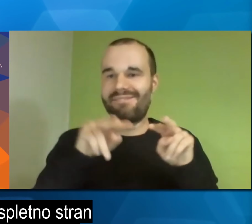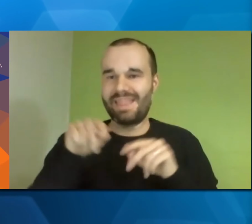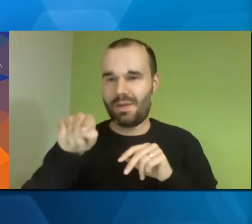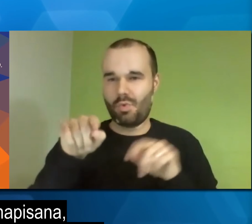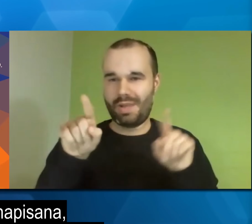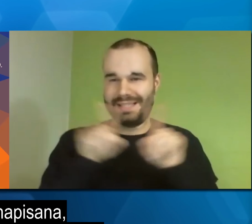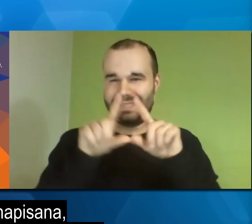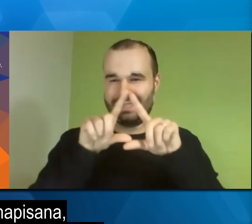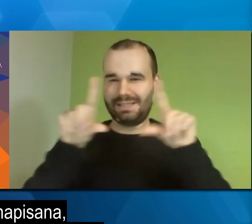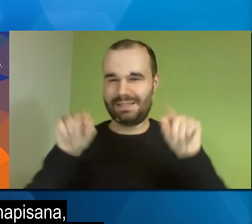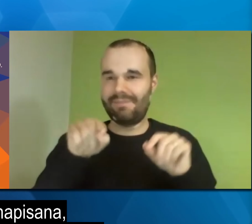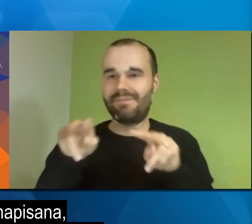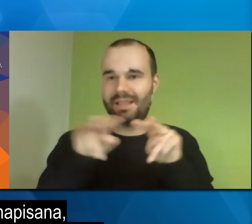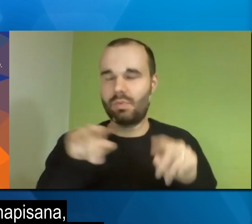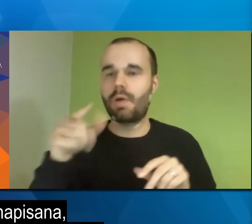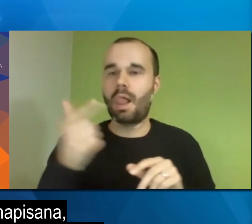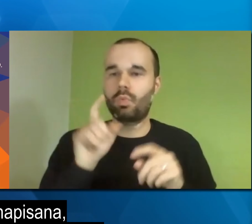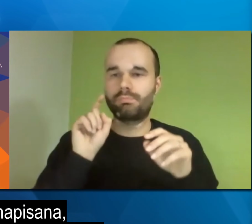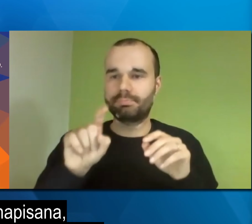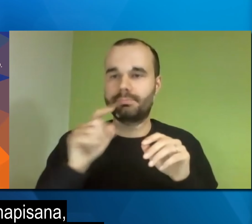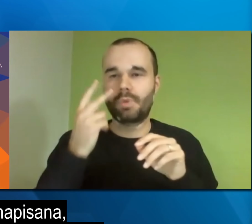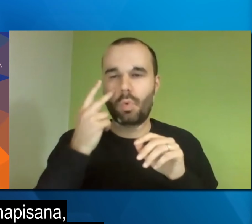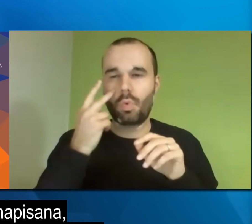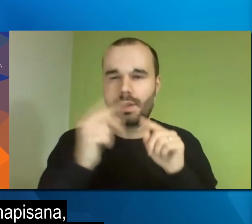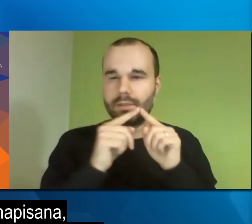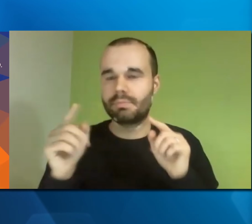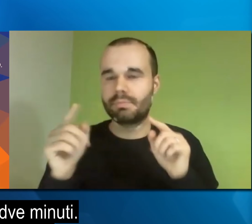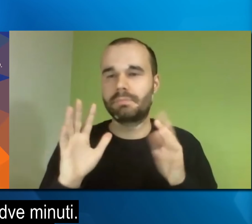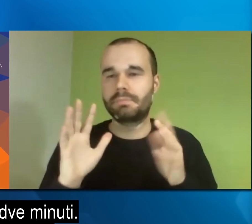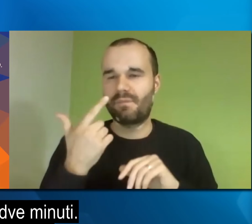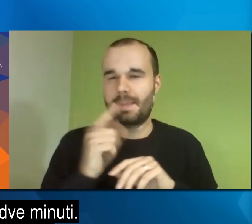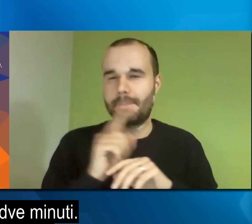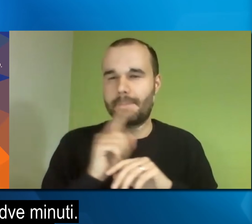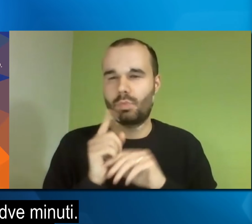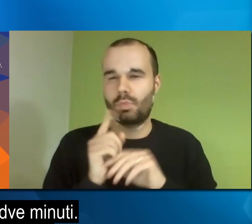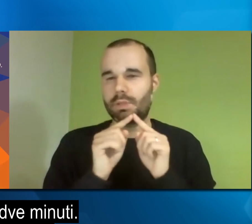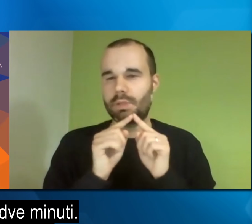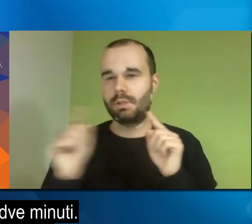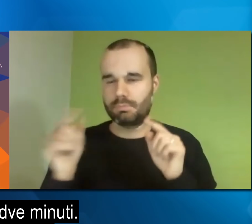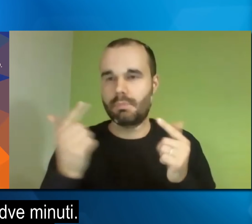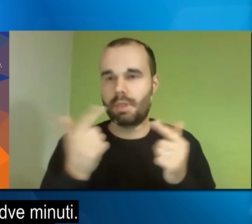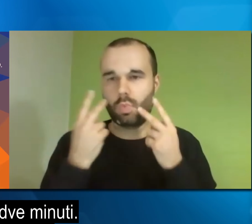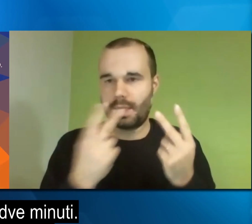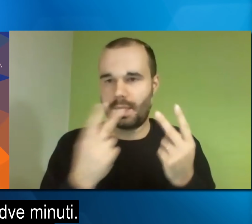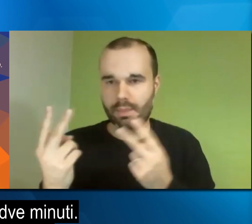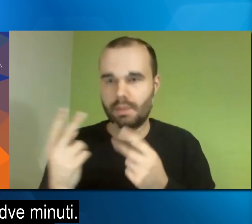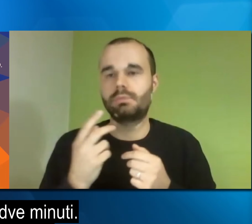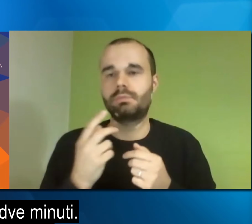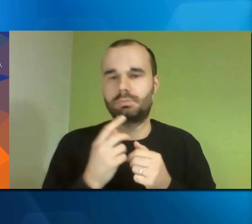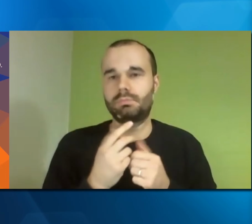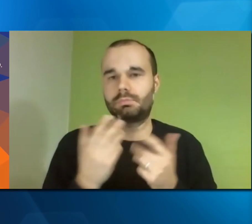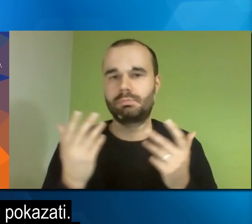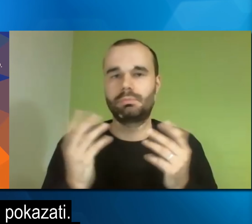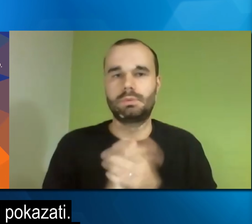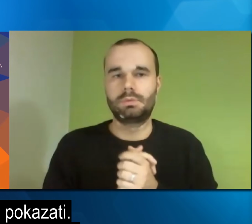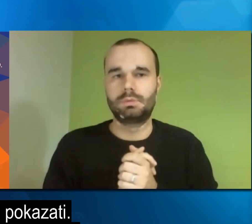www.stiftungsverbund.de, ki je spodaj napisana in tam lahko pogledate tudi ta video. Traja približno 2 minuti, pa si lahko